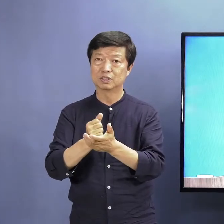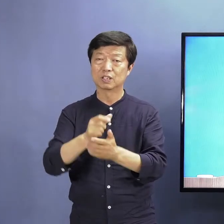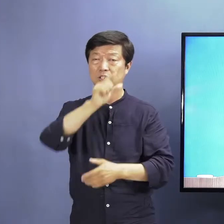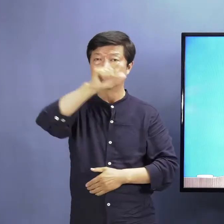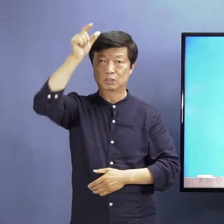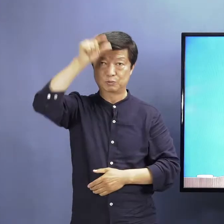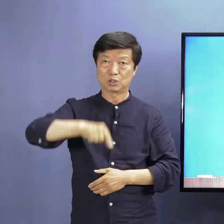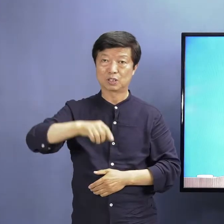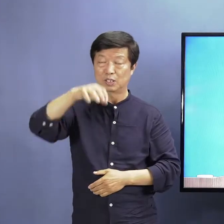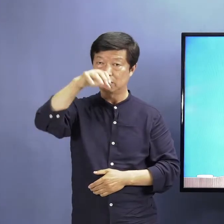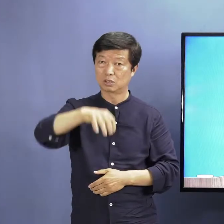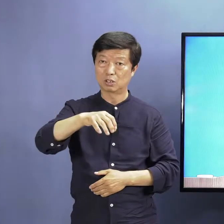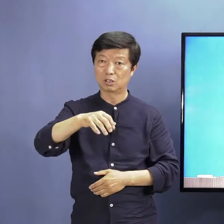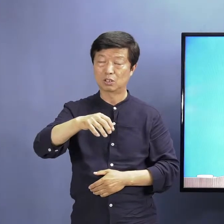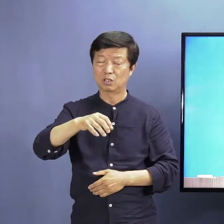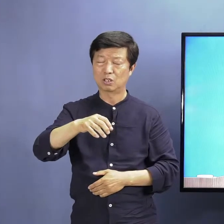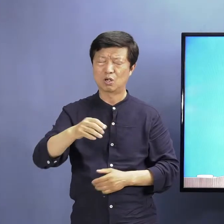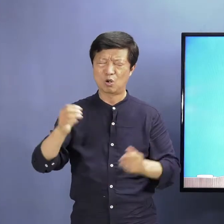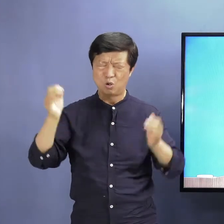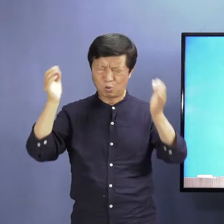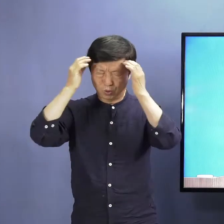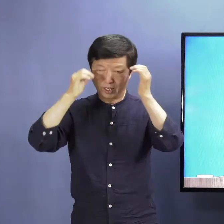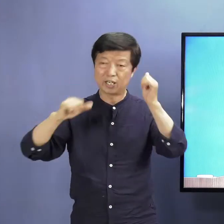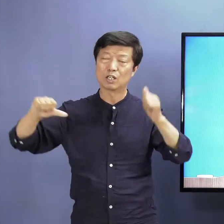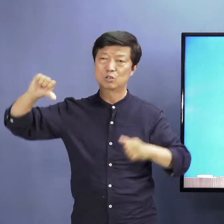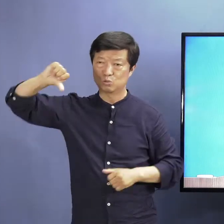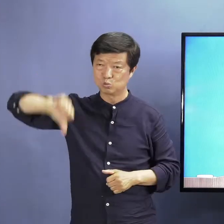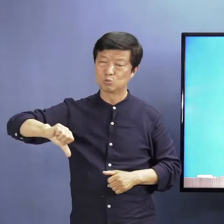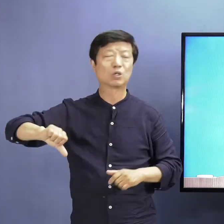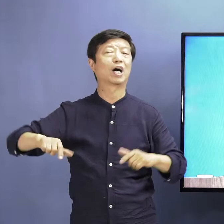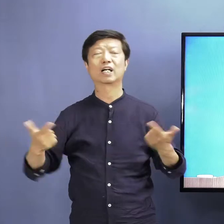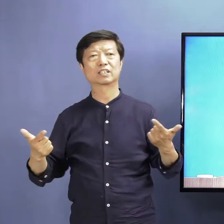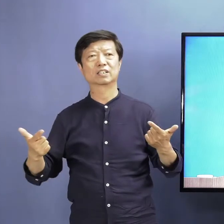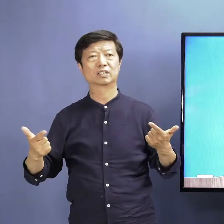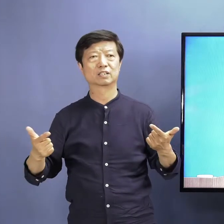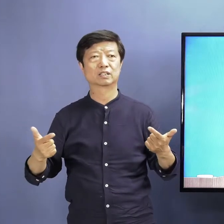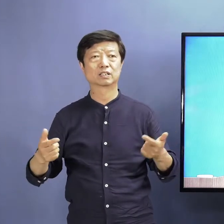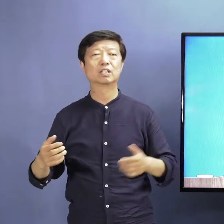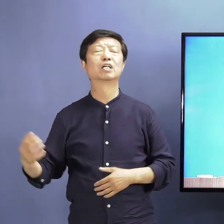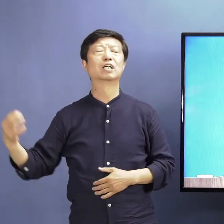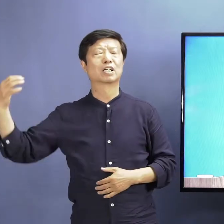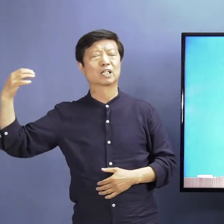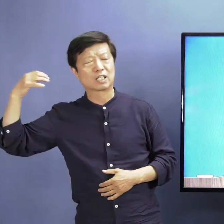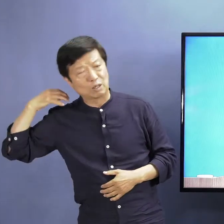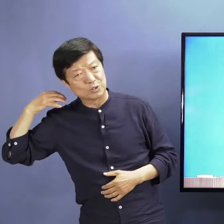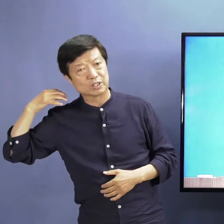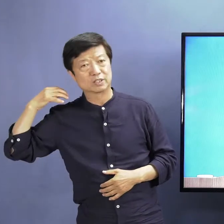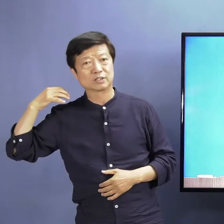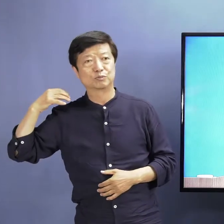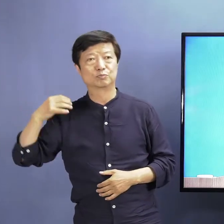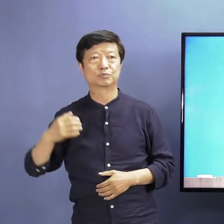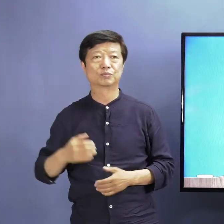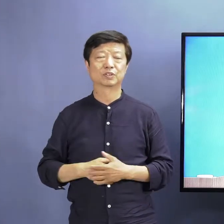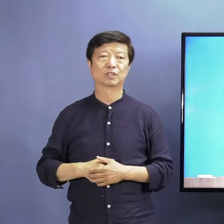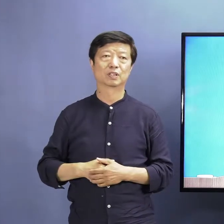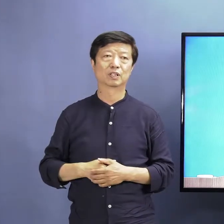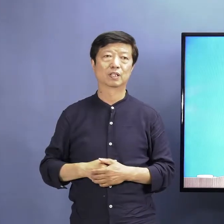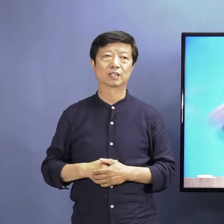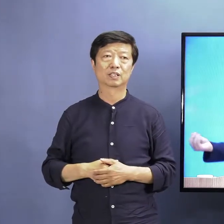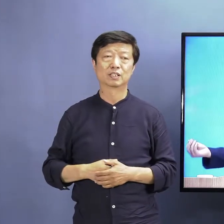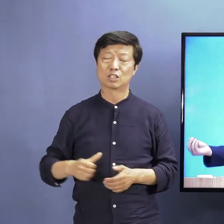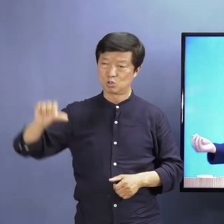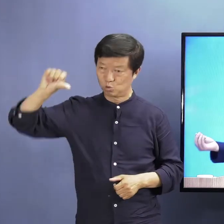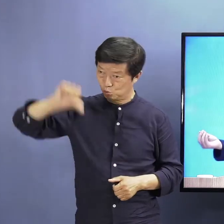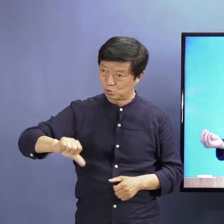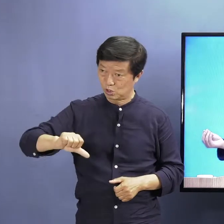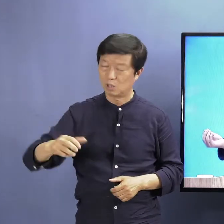십자가에서 고난을 당하지 않으셨다는 사실. 그럼 어떻게 하냐? 감당하셨어요. 당한 것과 감당한 건